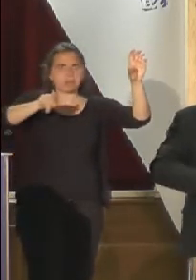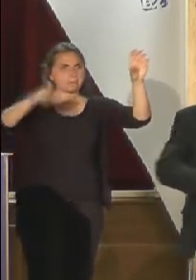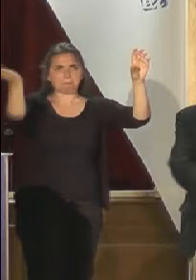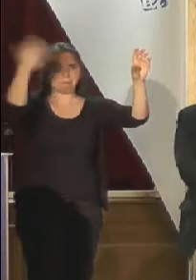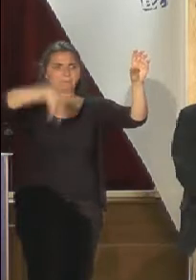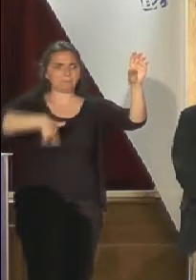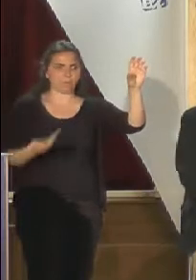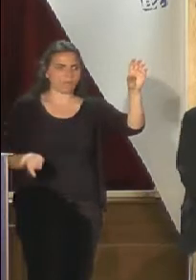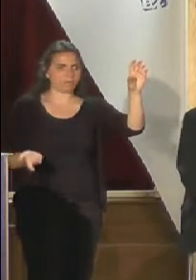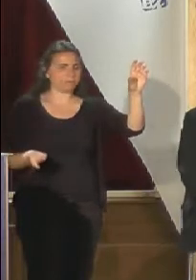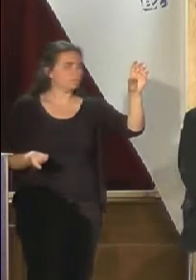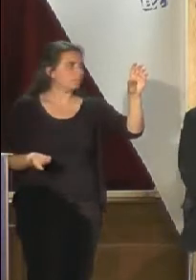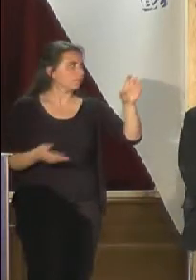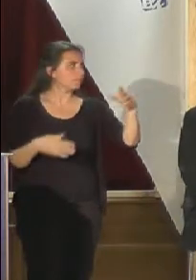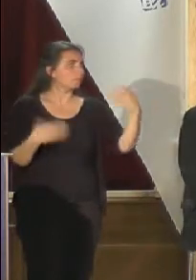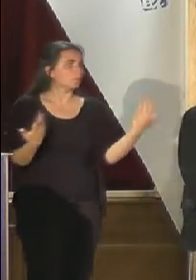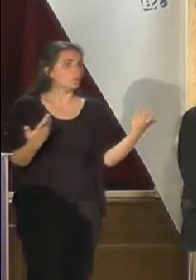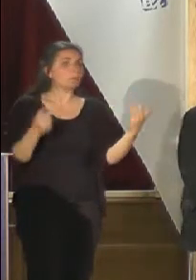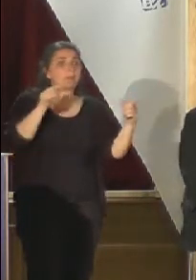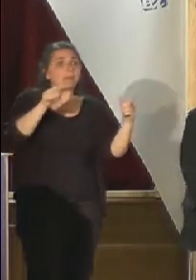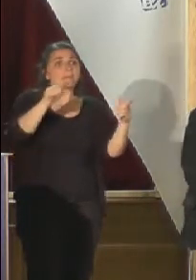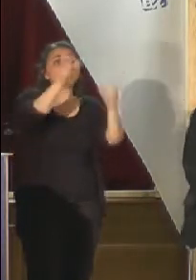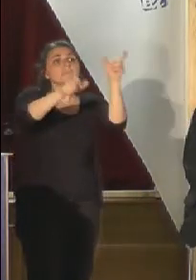que simplemente votaba ao PP